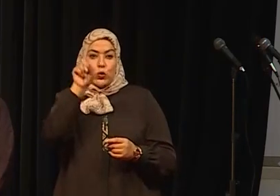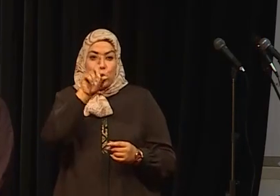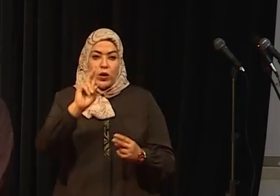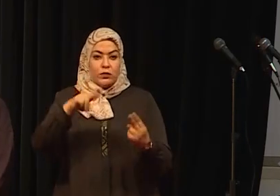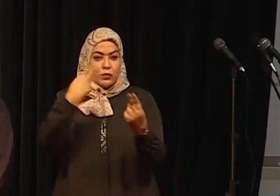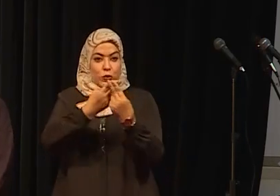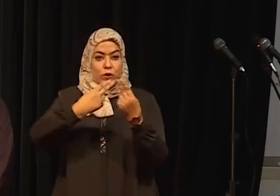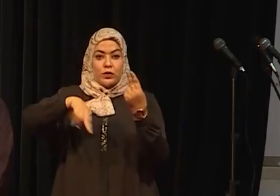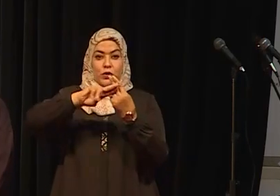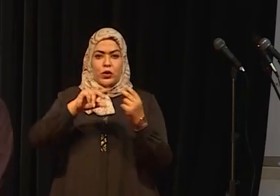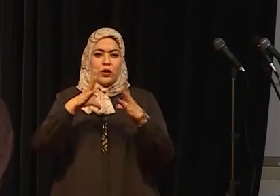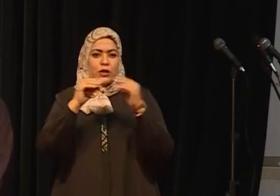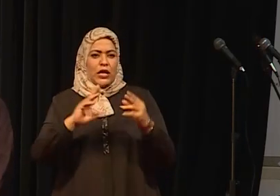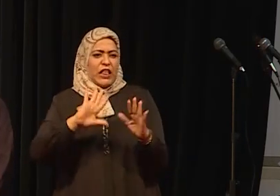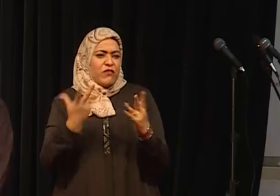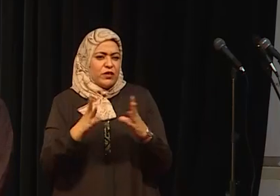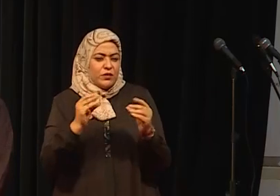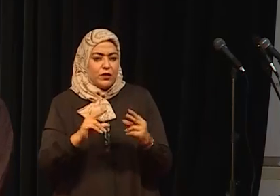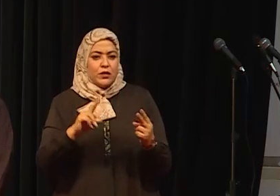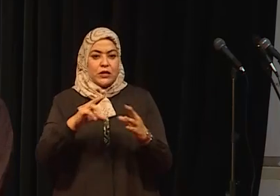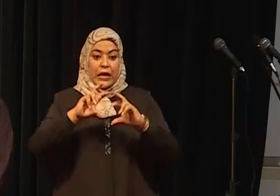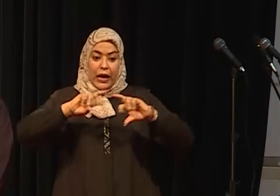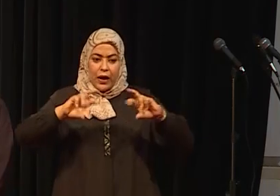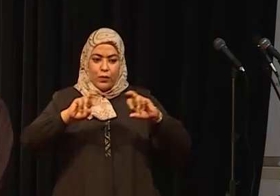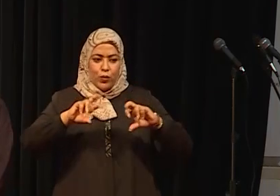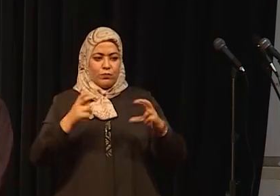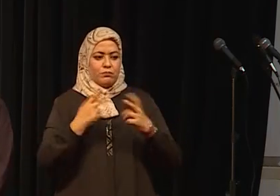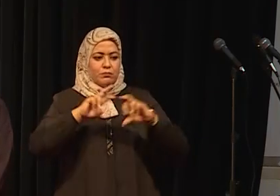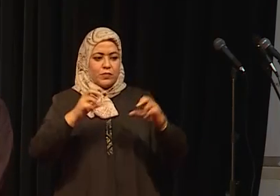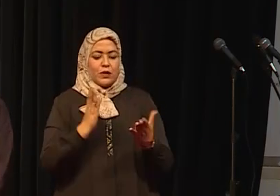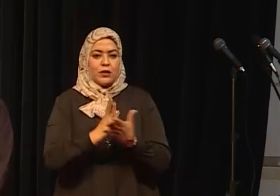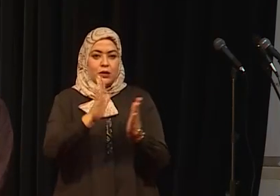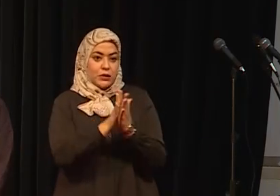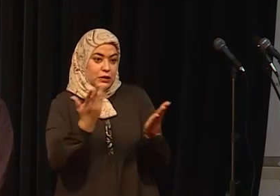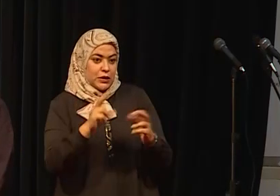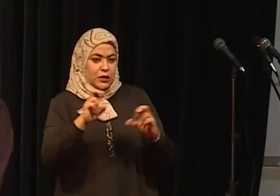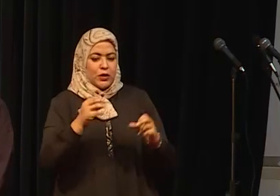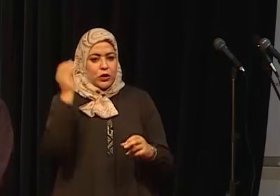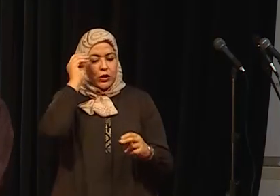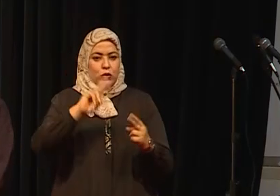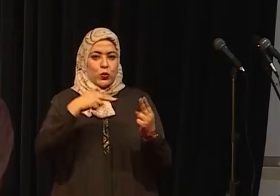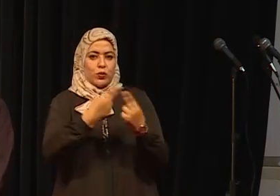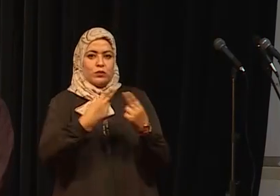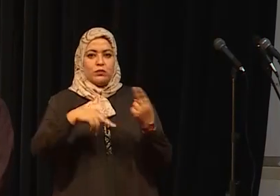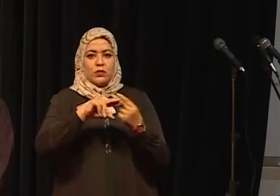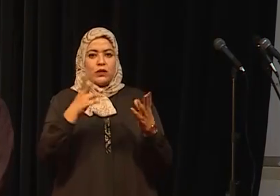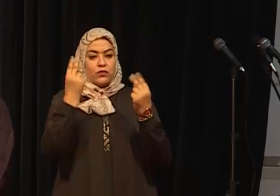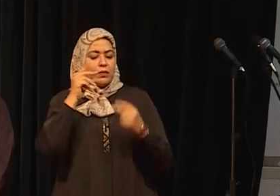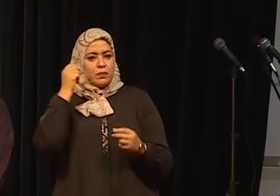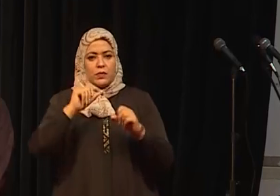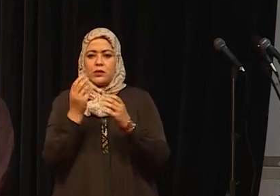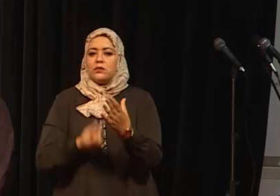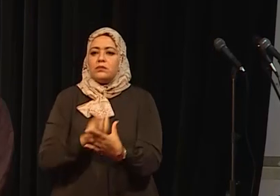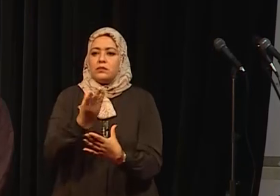ولا تطرحوا مع راسكم شنو غندير في هذه ولا هذه، غتقلبوا في المنصة واش شي واحد يمكن يعطيكم شي